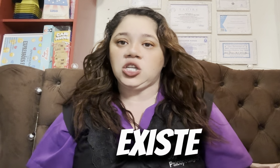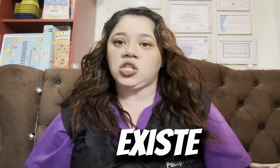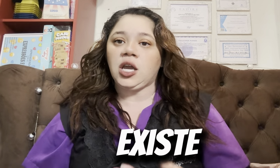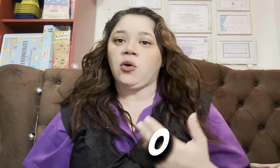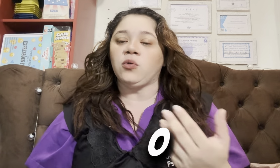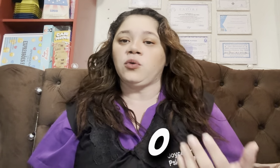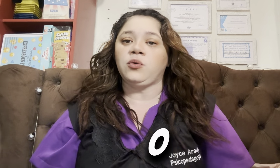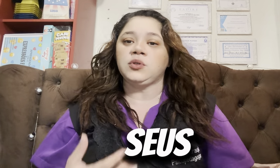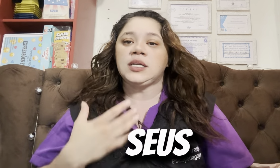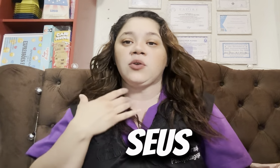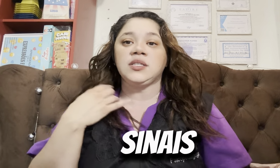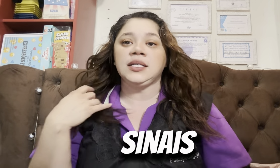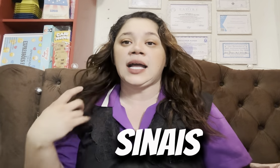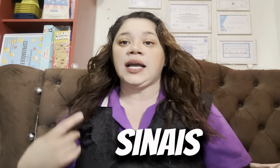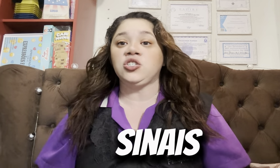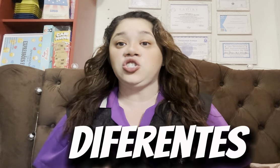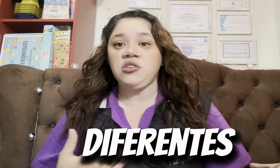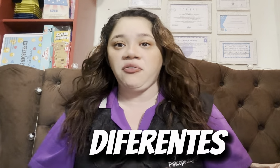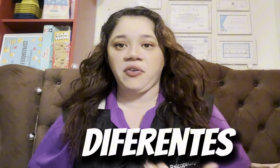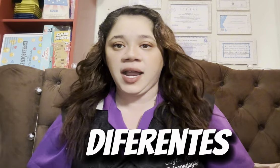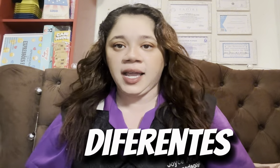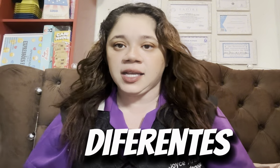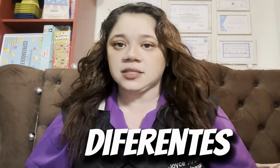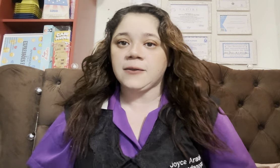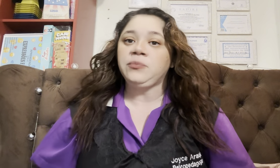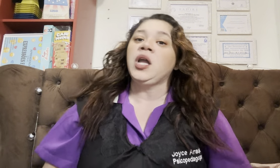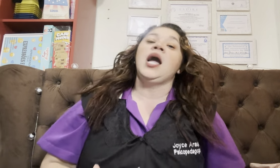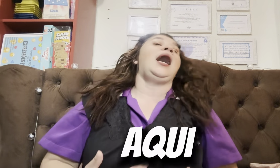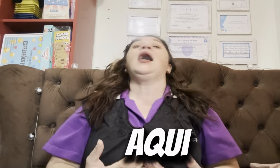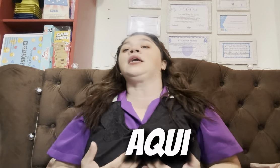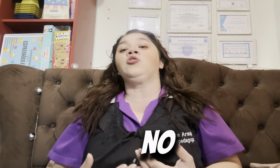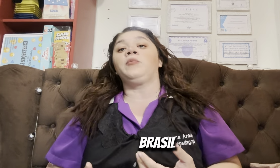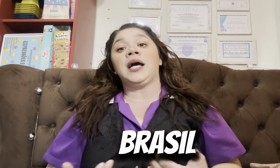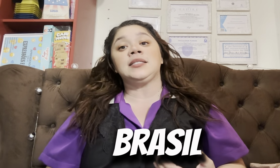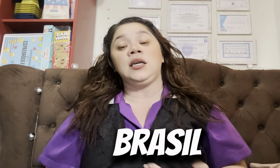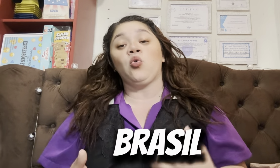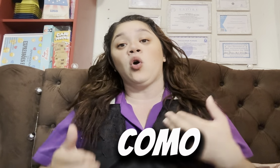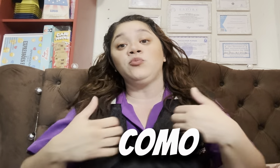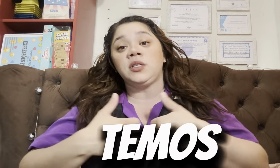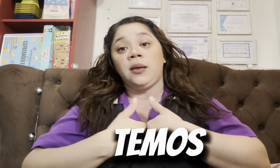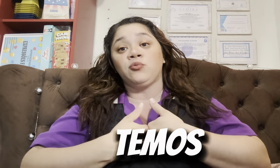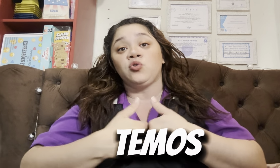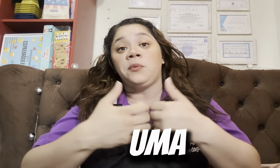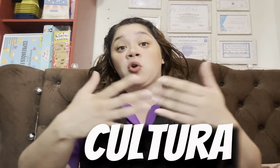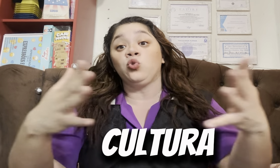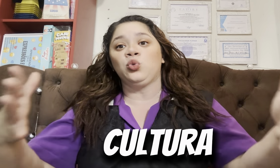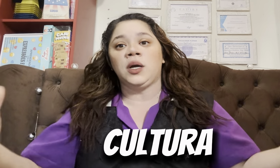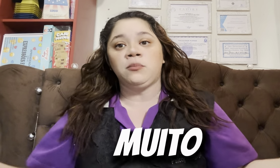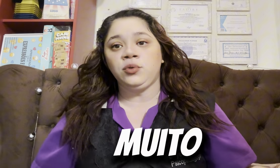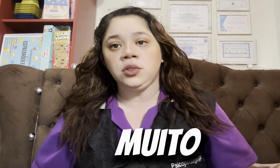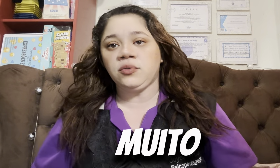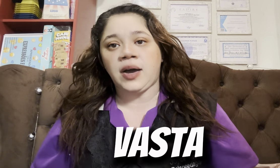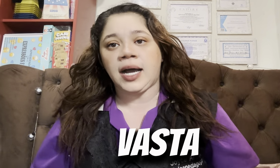existe os seus sinais diferentes. Aqui no Brasil, como temos uma cultura muito